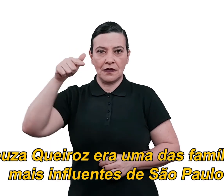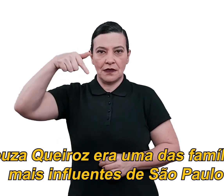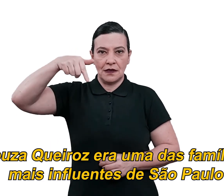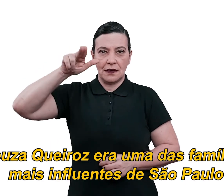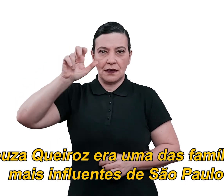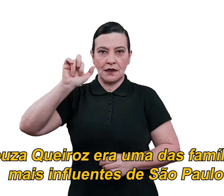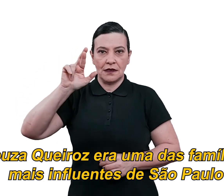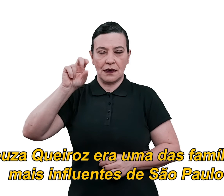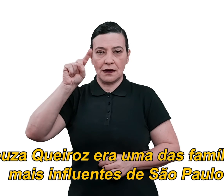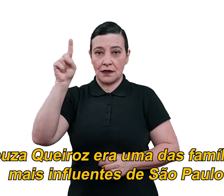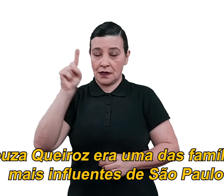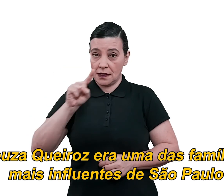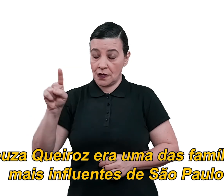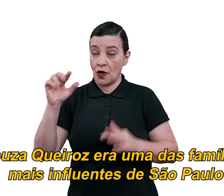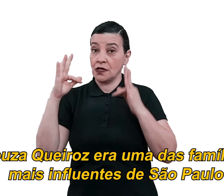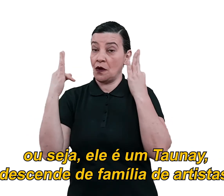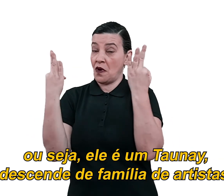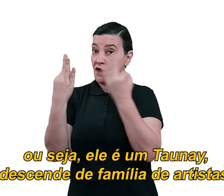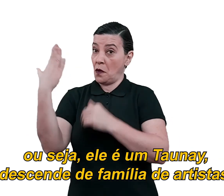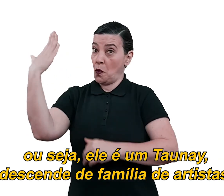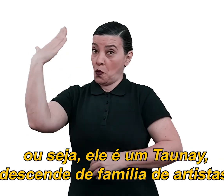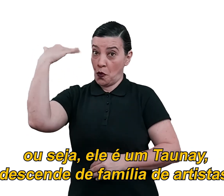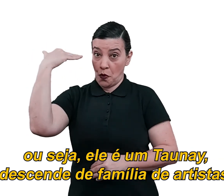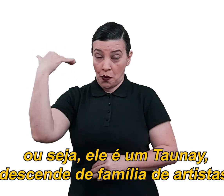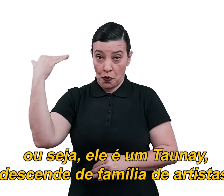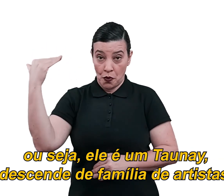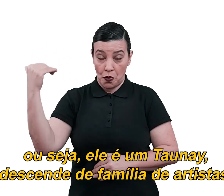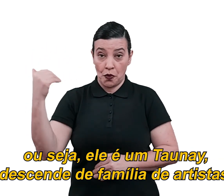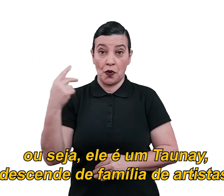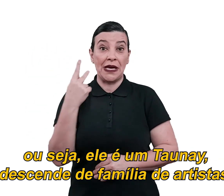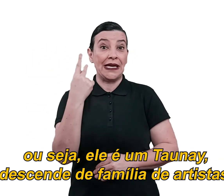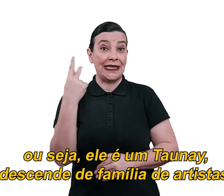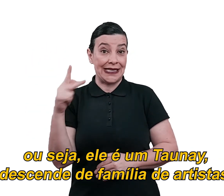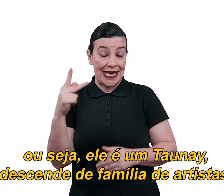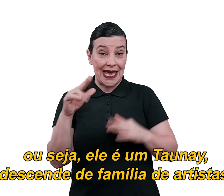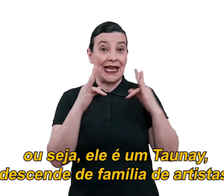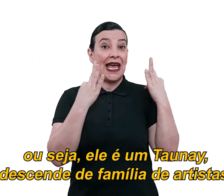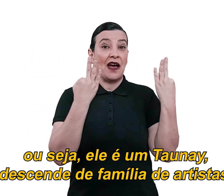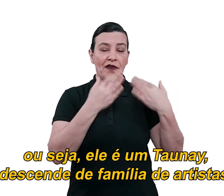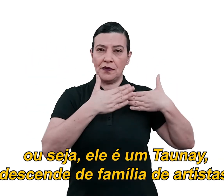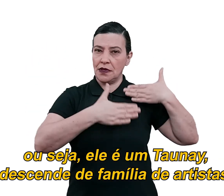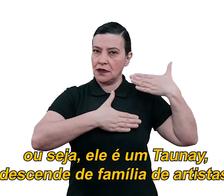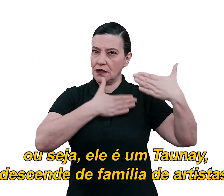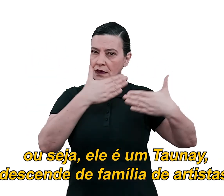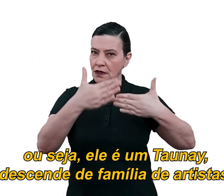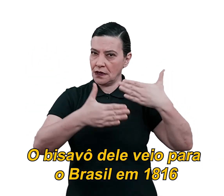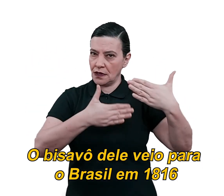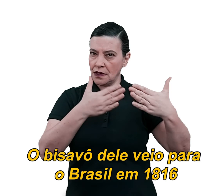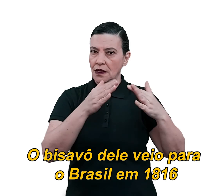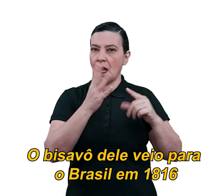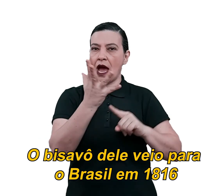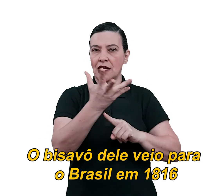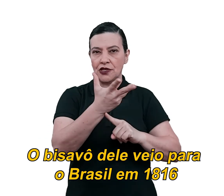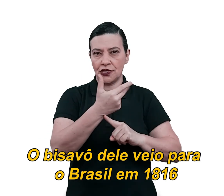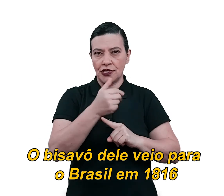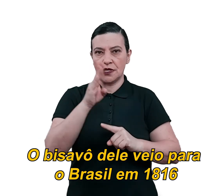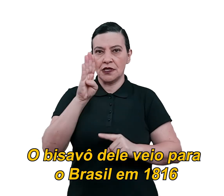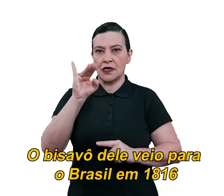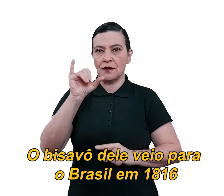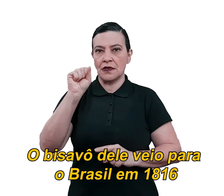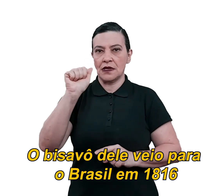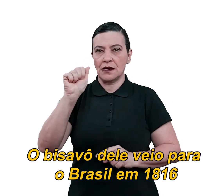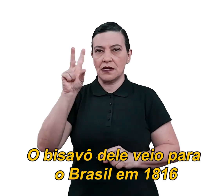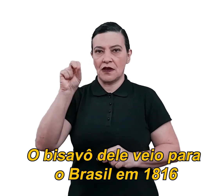uma das famílias mais influentes de São Paulo, ou seja, ele é um Toné, ele descende de família de artistas, né? O bisavô dele veio